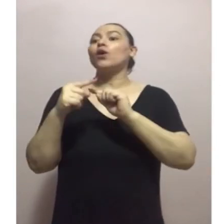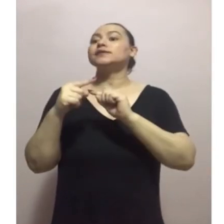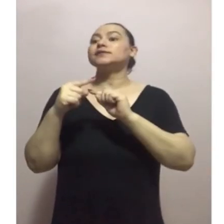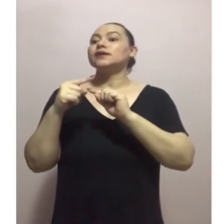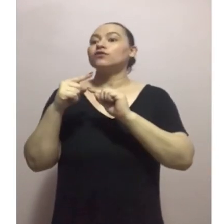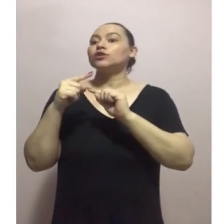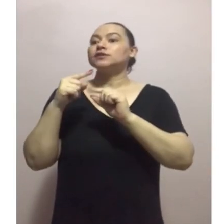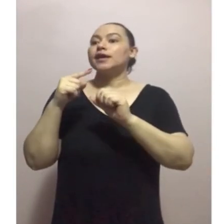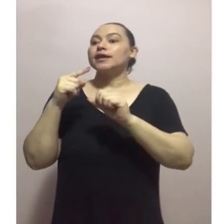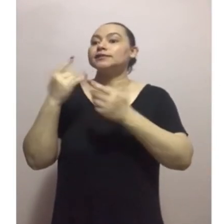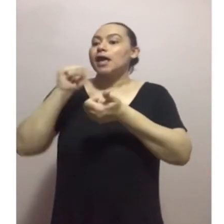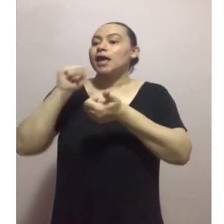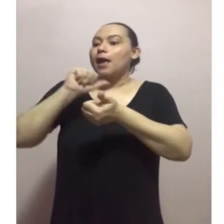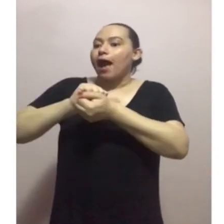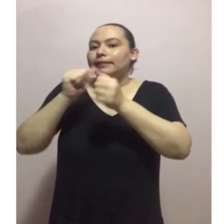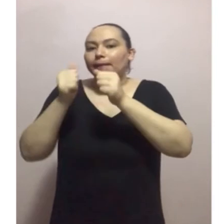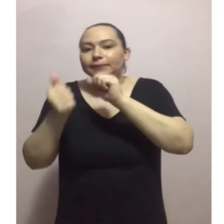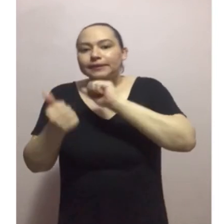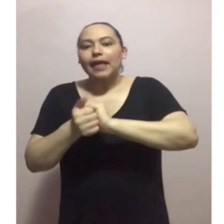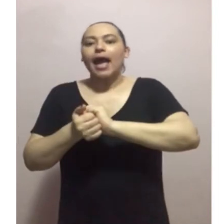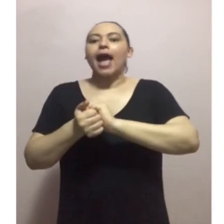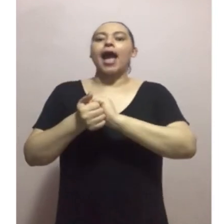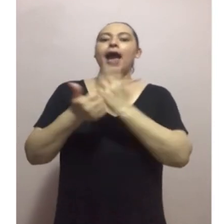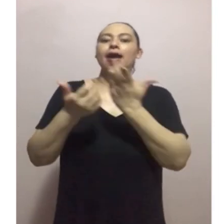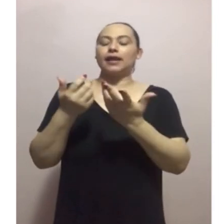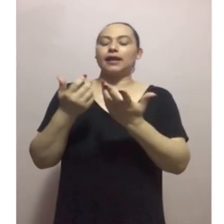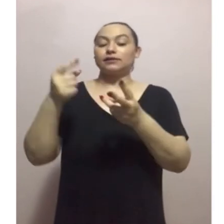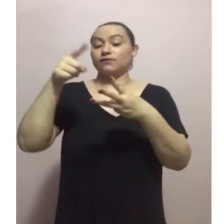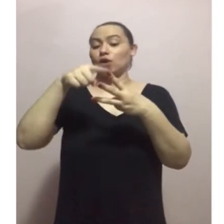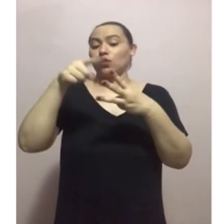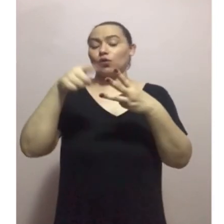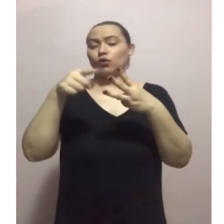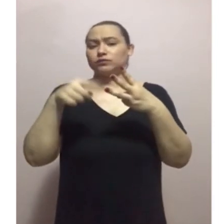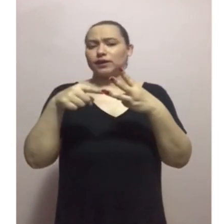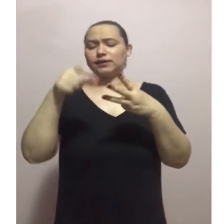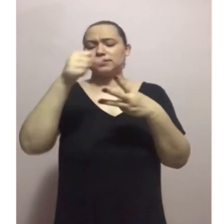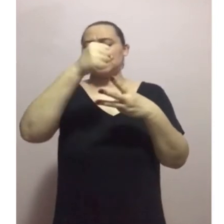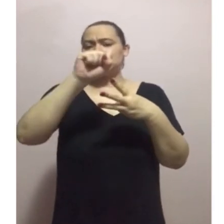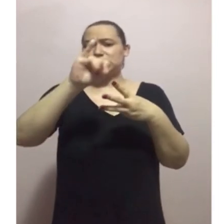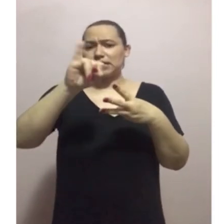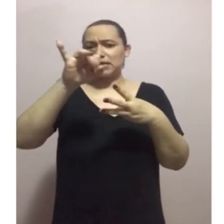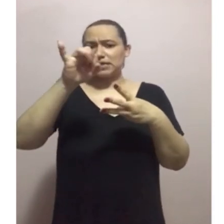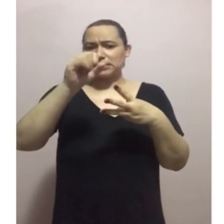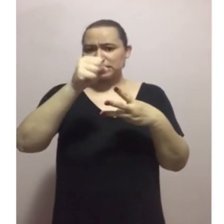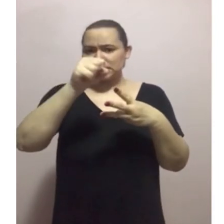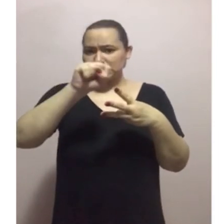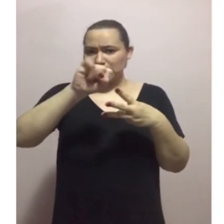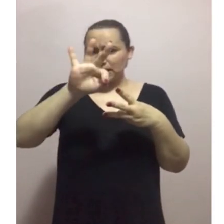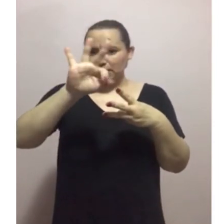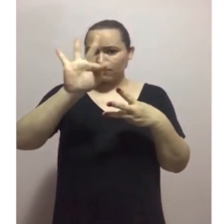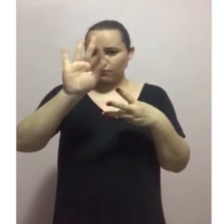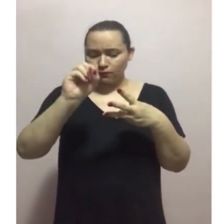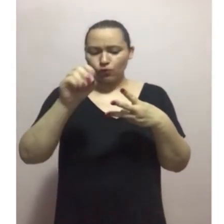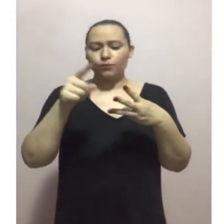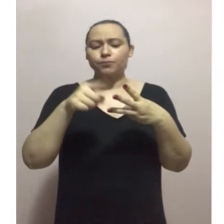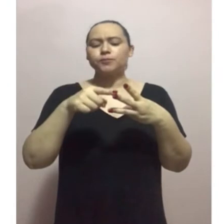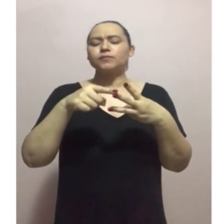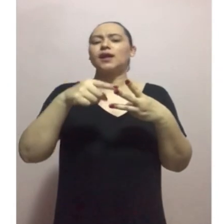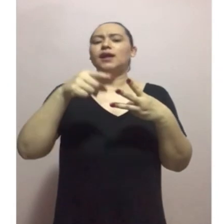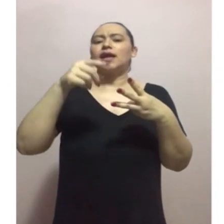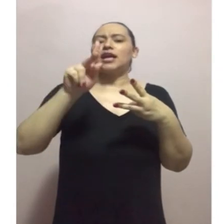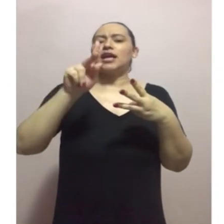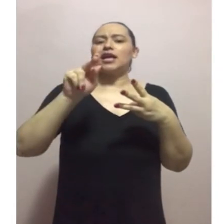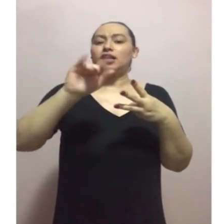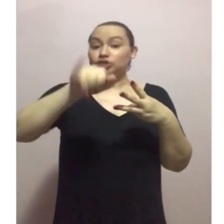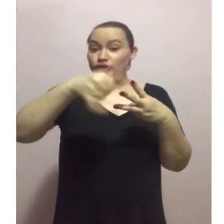dessa reprogramação, né? Você falou de 3 espetáculos. Você estava com Sísifo, uma estreia do Jackson